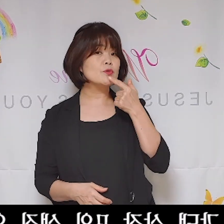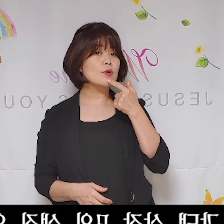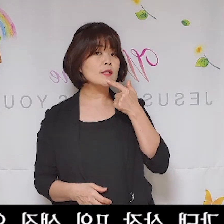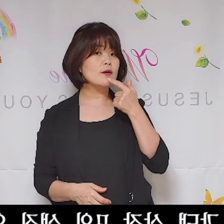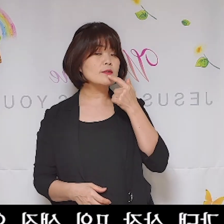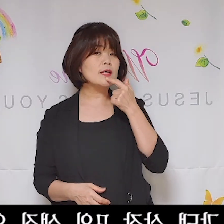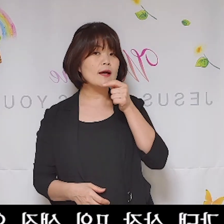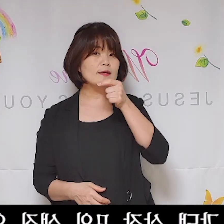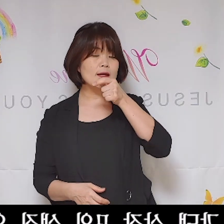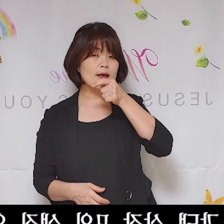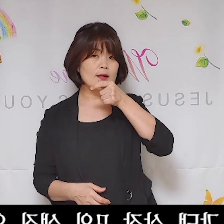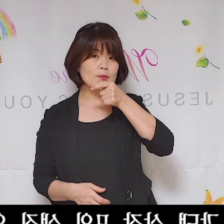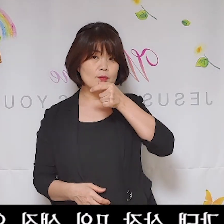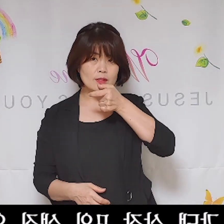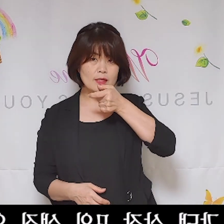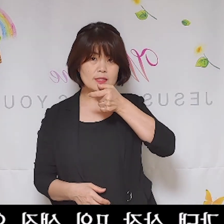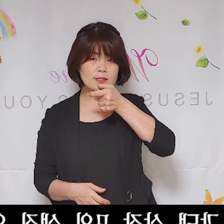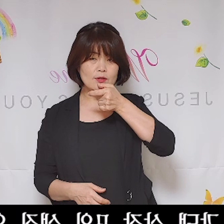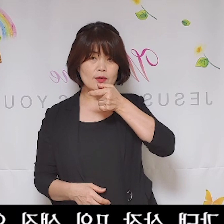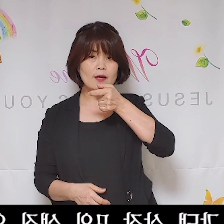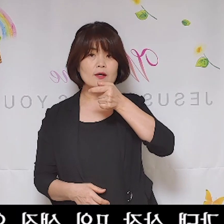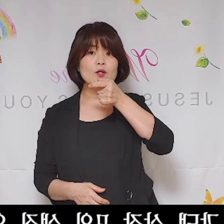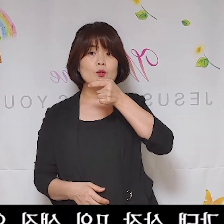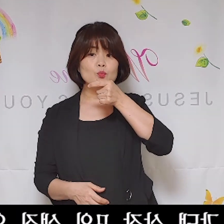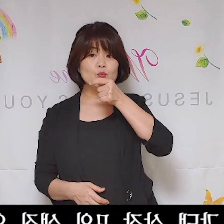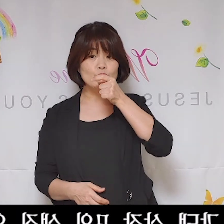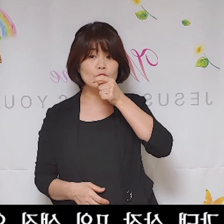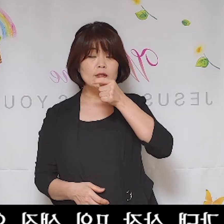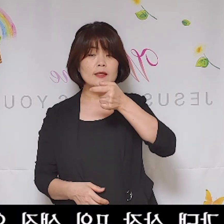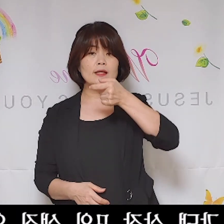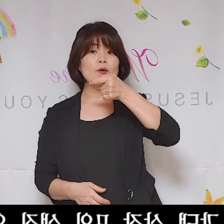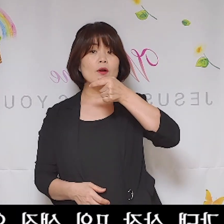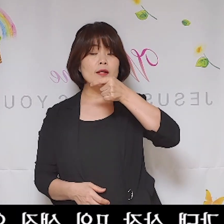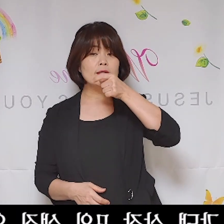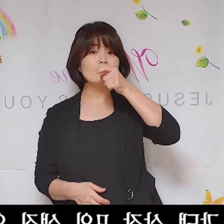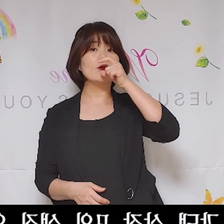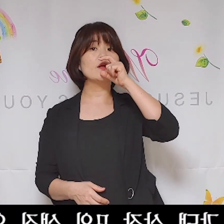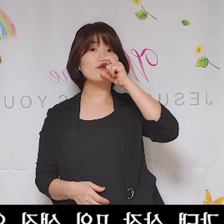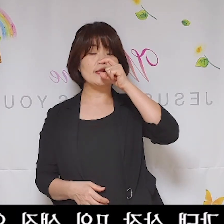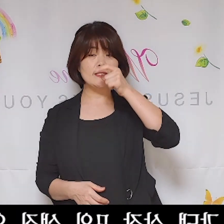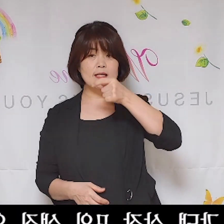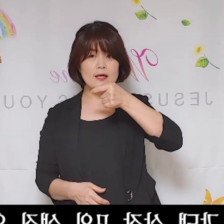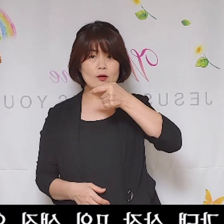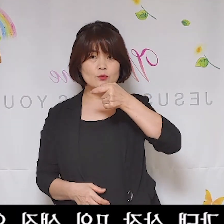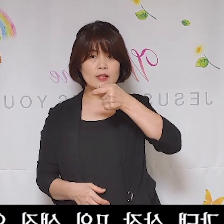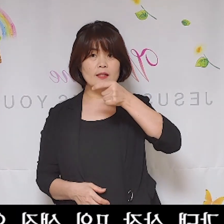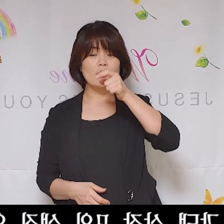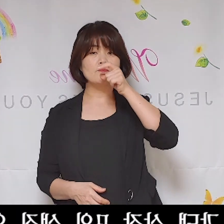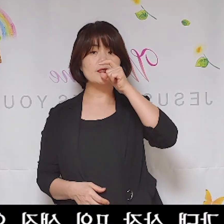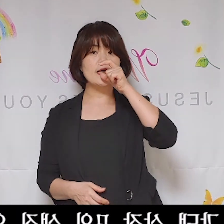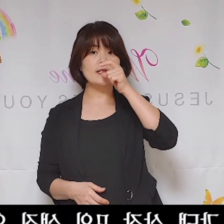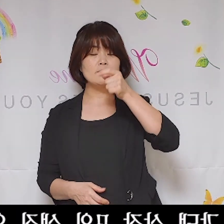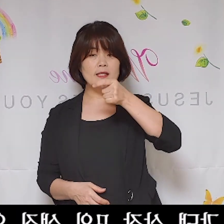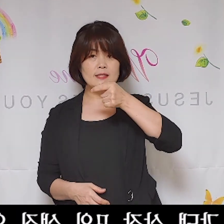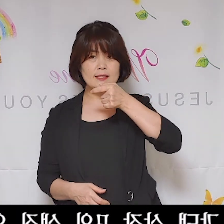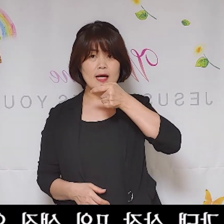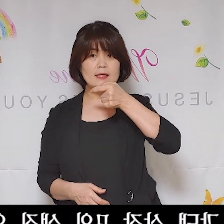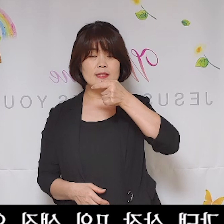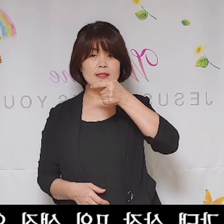입술과 턱 사이에 이렇게 대시는 거예요. 물. 그러니까 원래는 이렇게 마시잖아요. 우리가 엽차를 마신다 했을